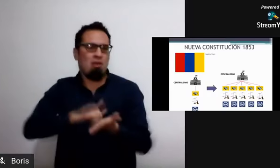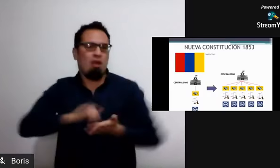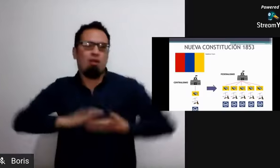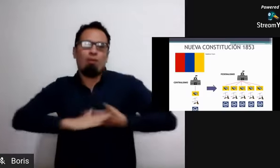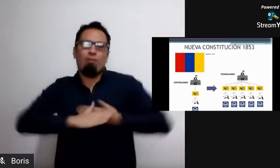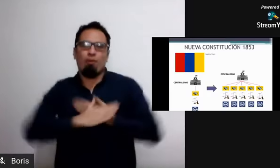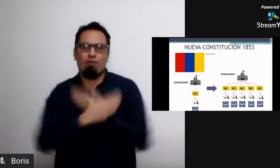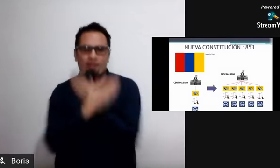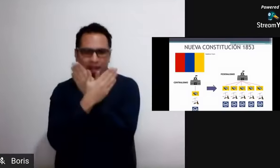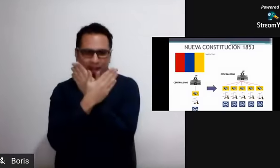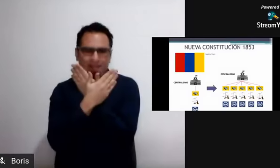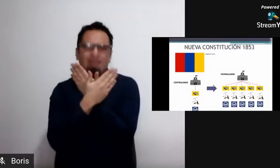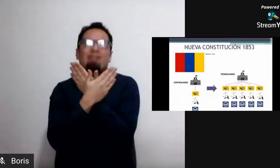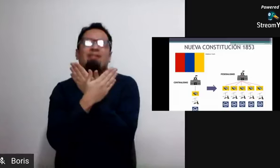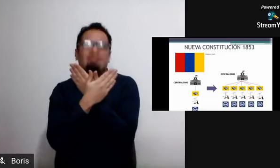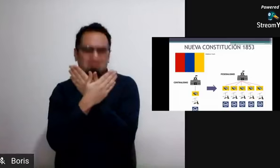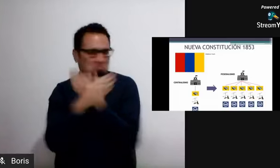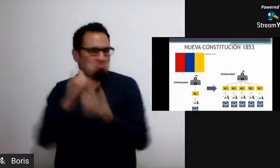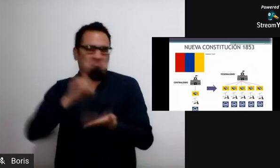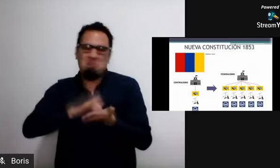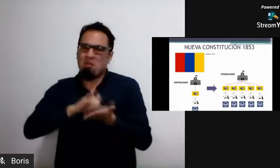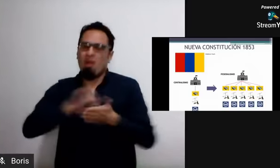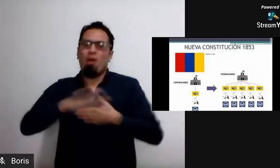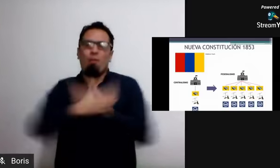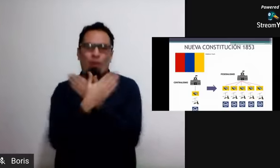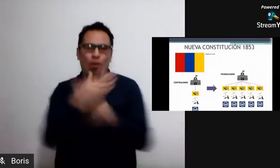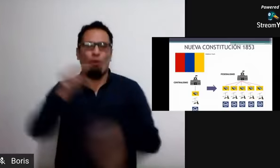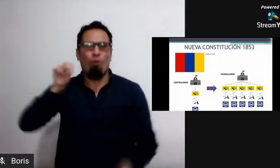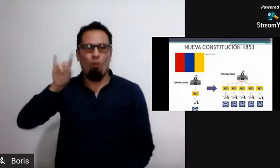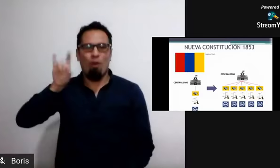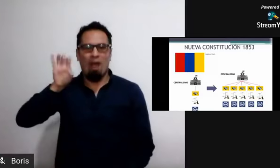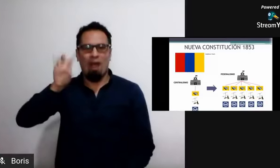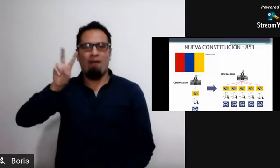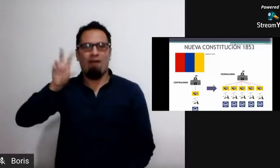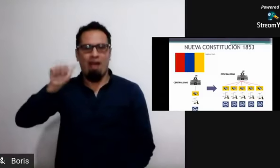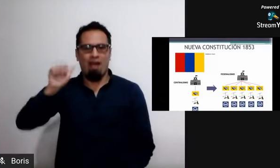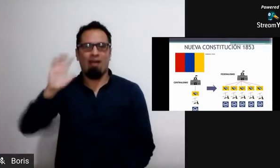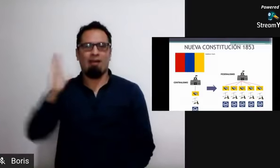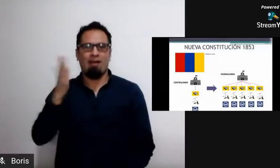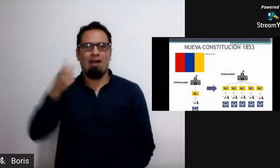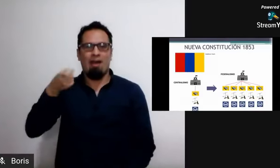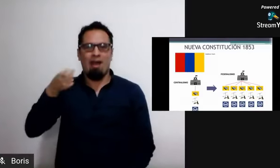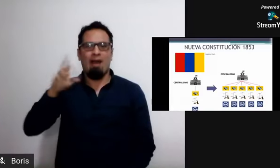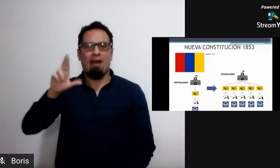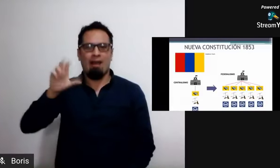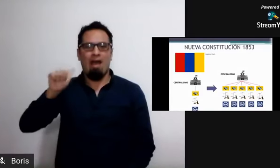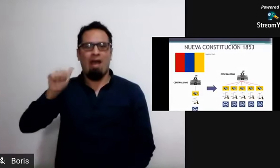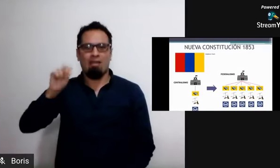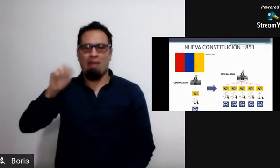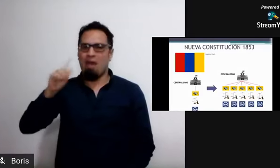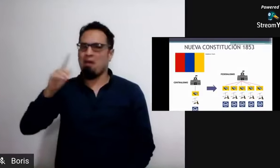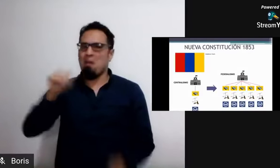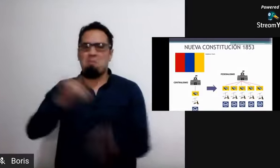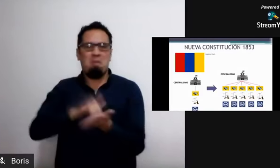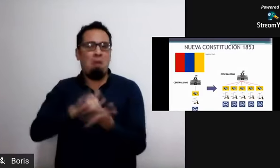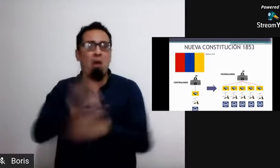estas regiones. Eh, no obstante, se sigue llamando la República de la Nueva Granada. Hasta